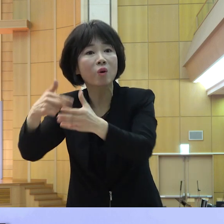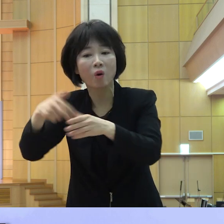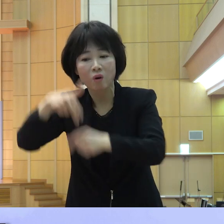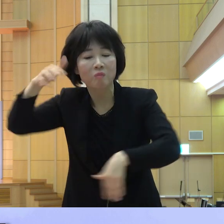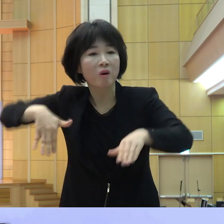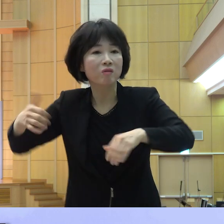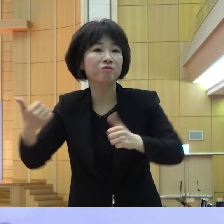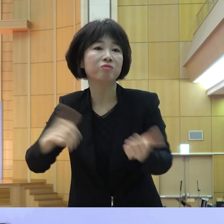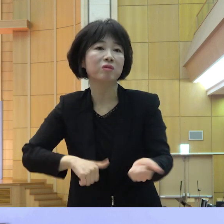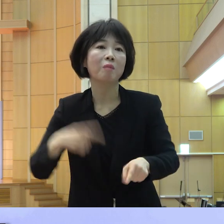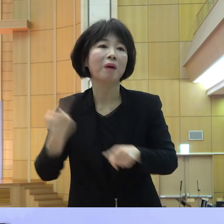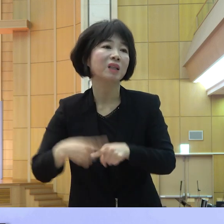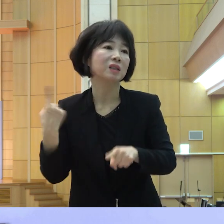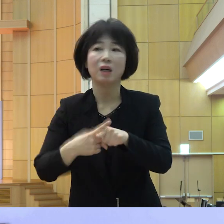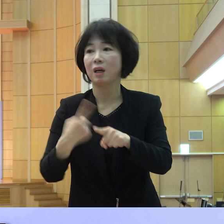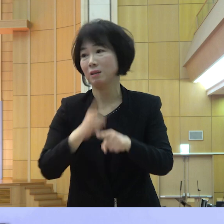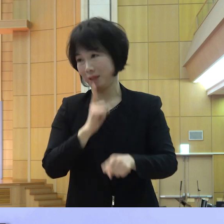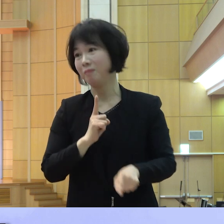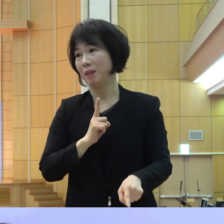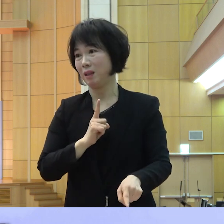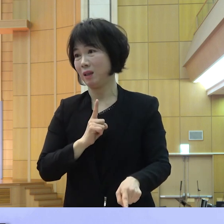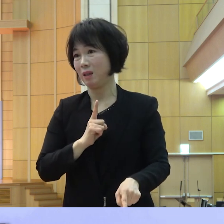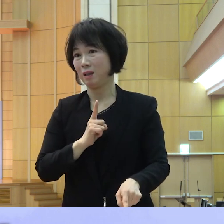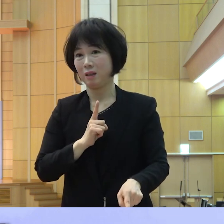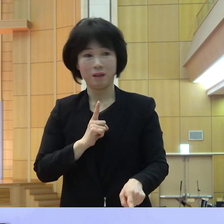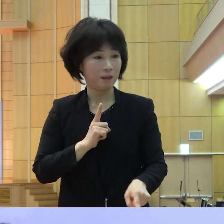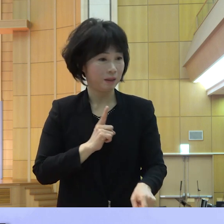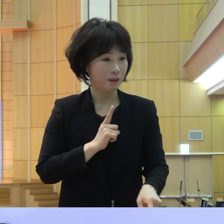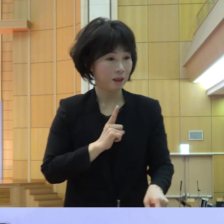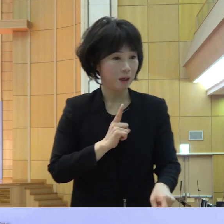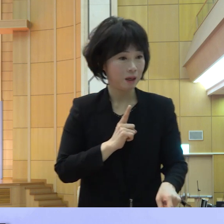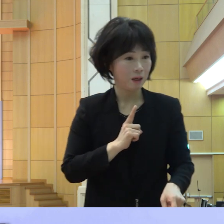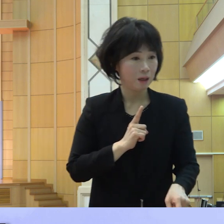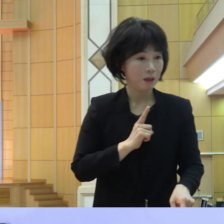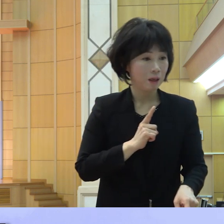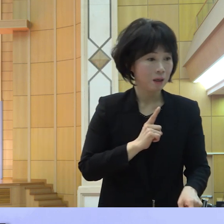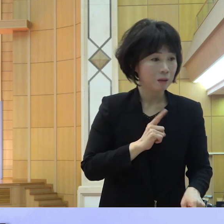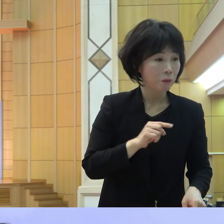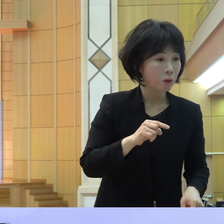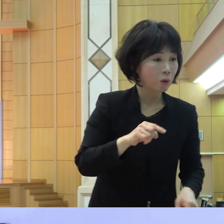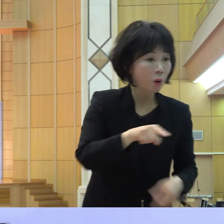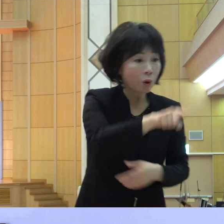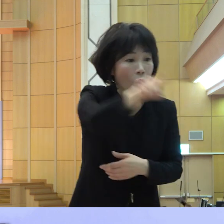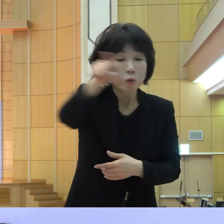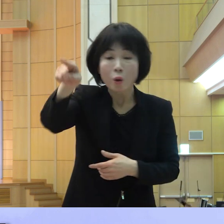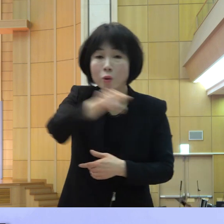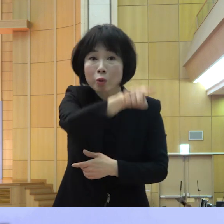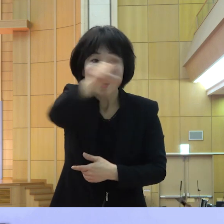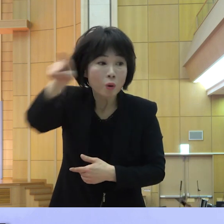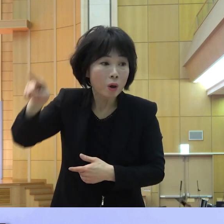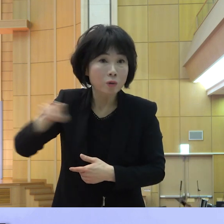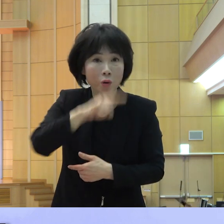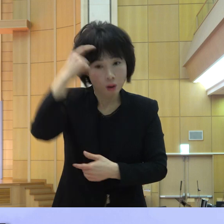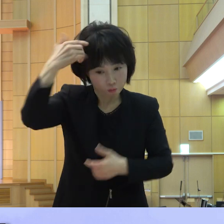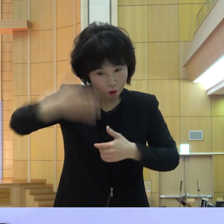30절에 보니까 저희가 묻되 그러면 우리로 보고